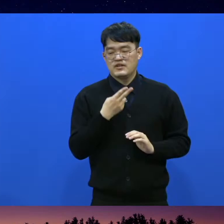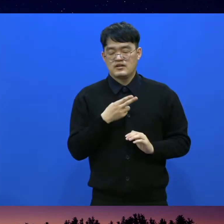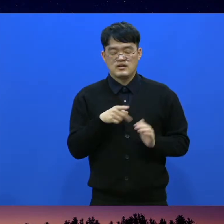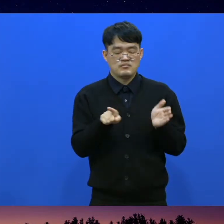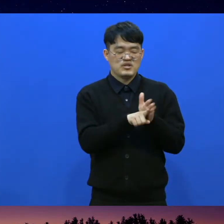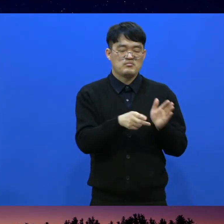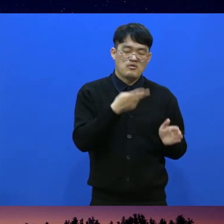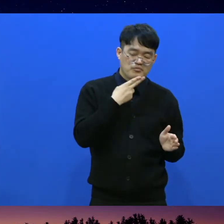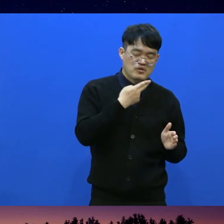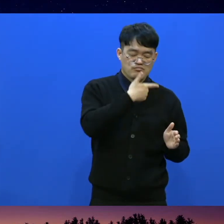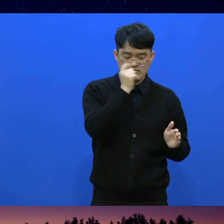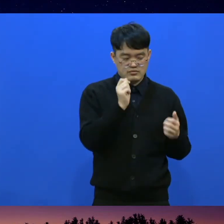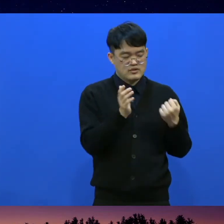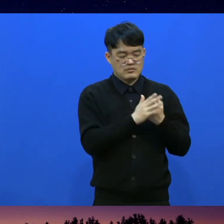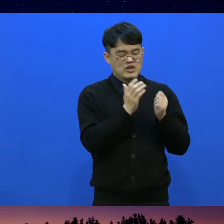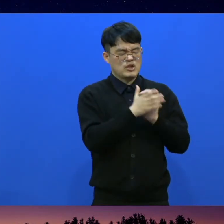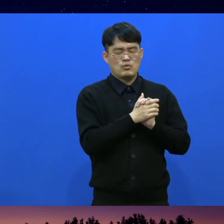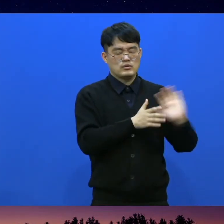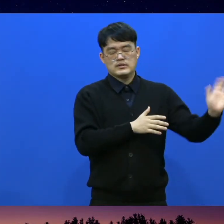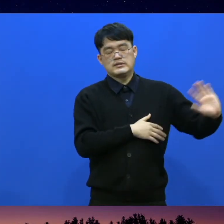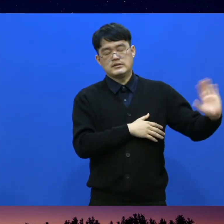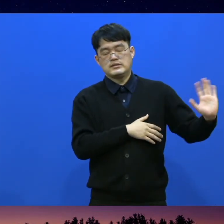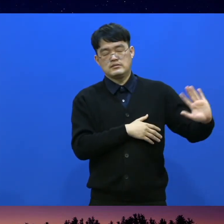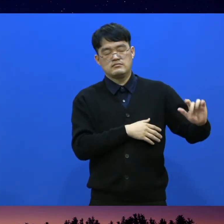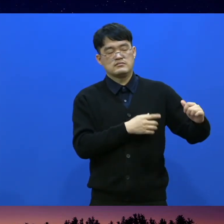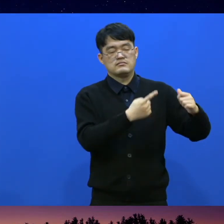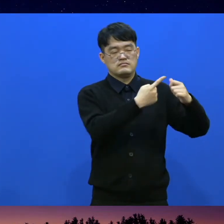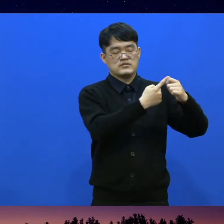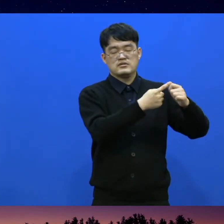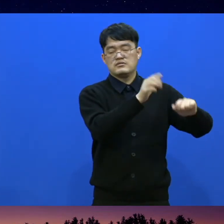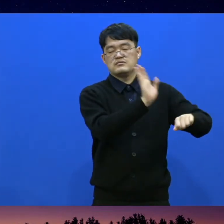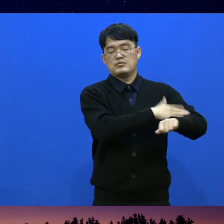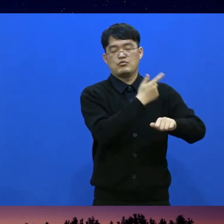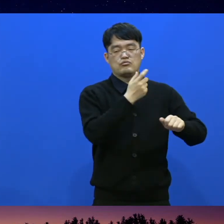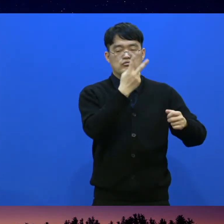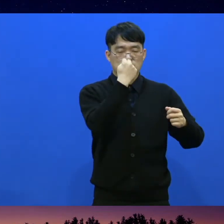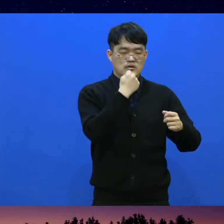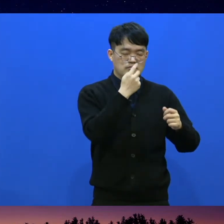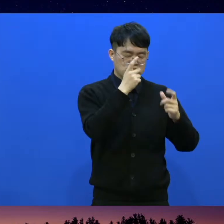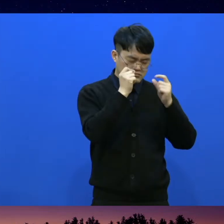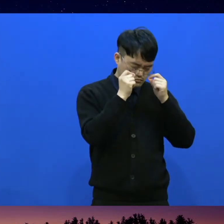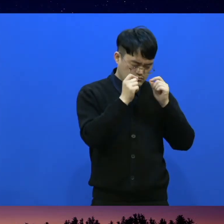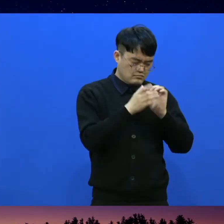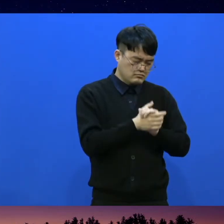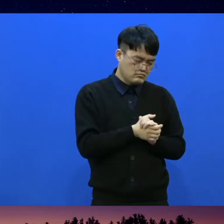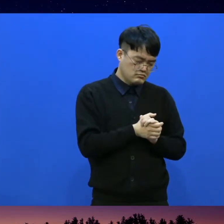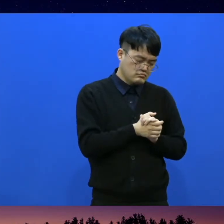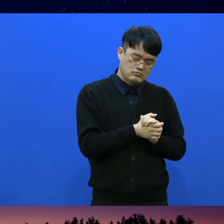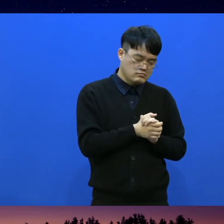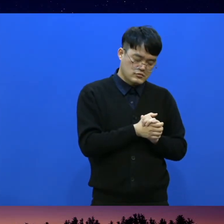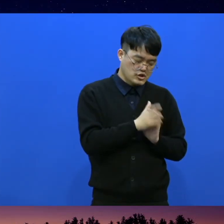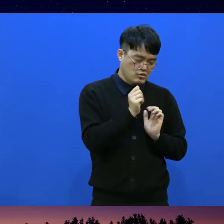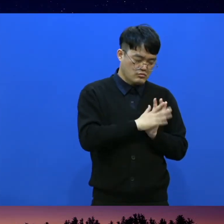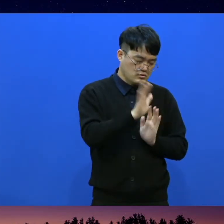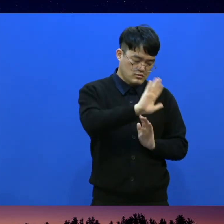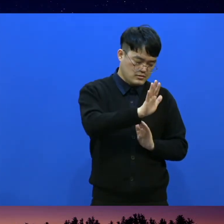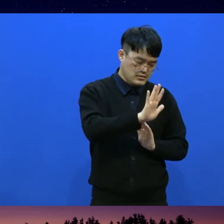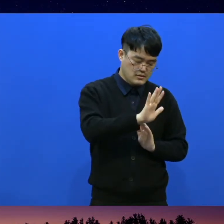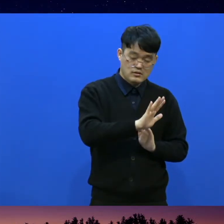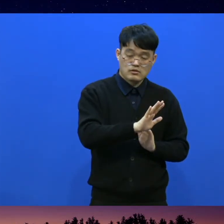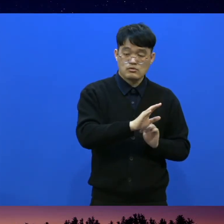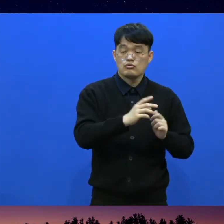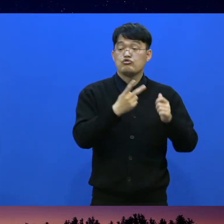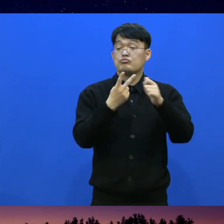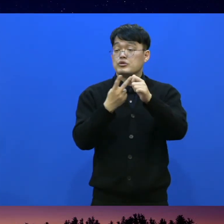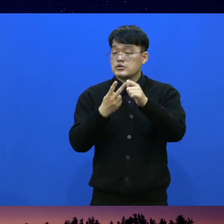인해서 기도하지 않습니다. 그래서 눈을 감으면 기도가 안 나와요. 아무 생각이 없는 거죠. 어떤 사람은 무엇을 구해야 할지는